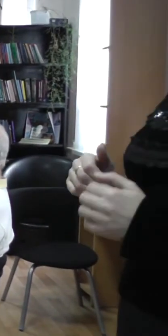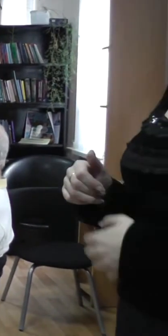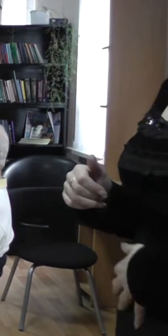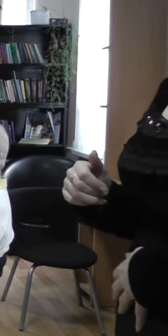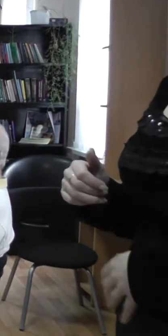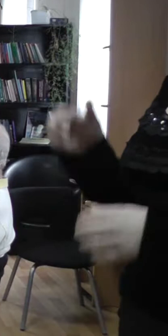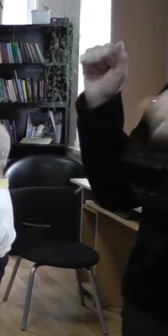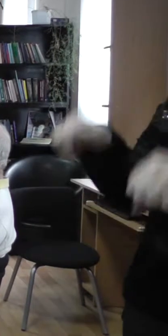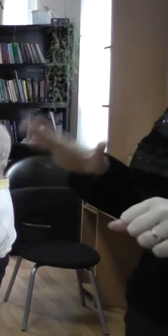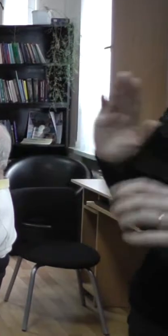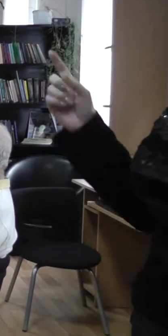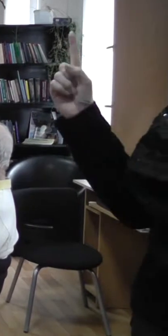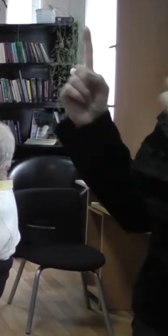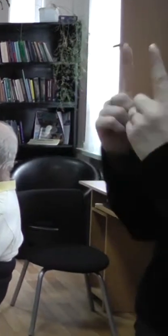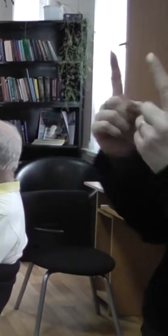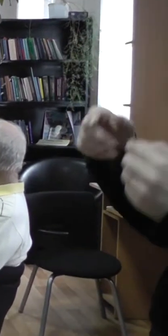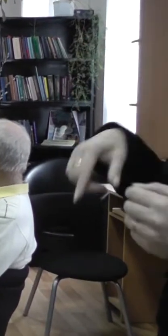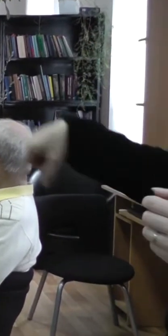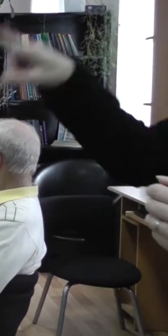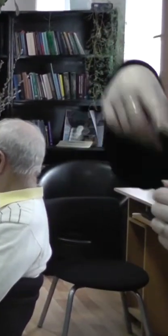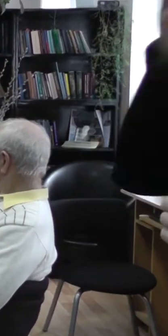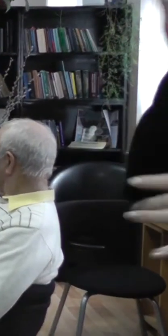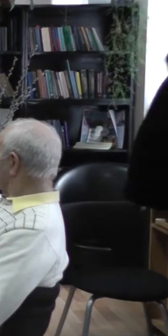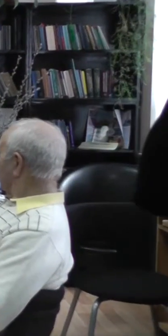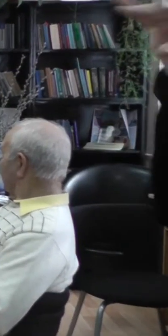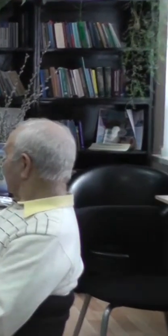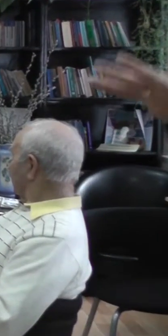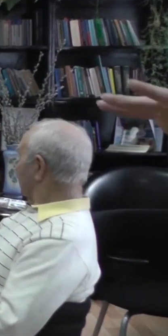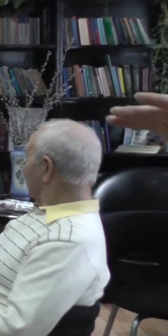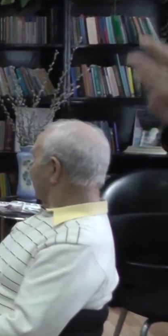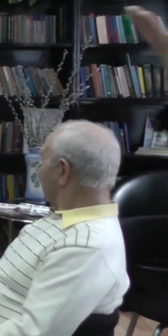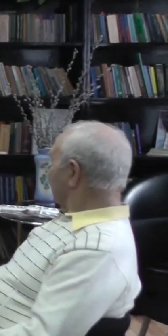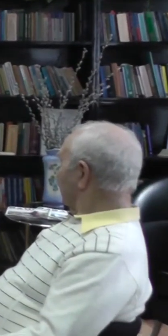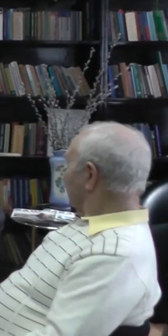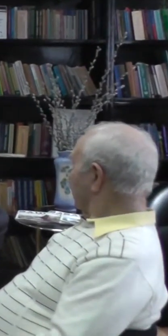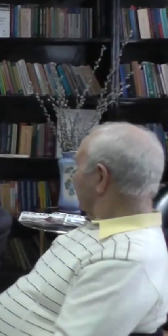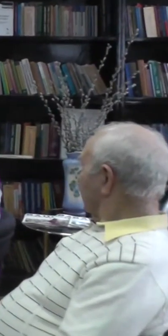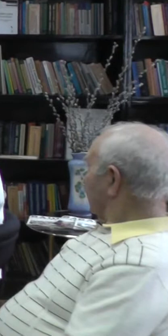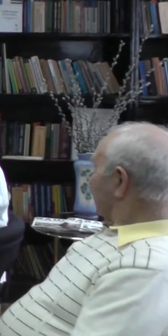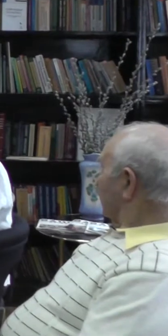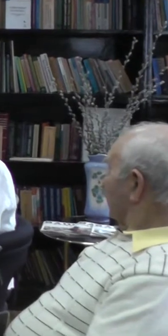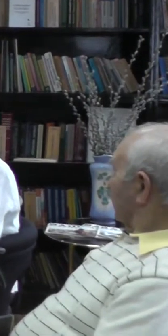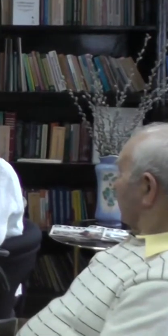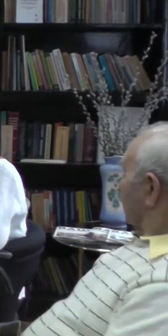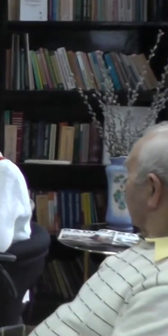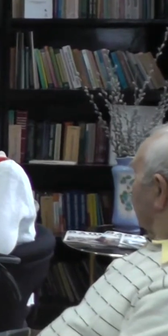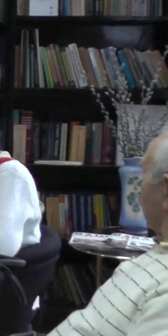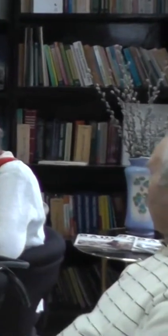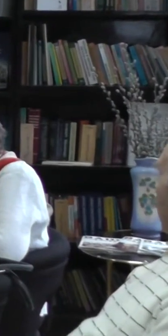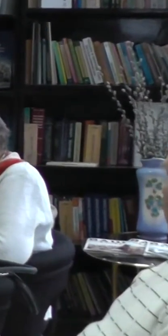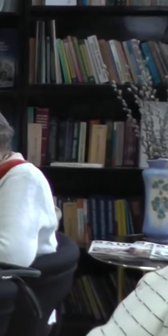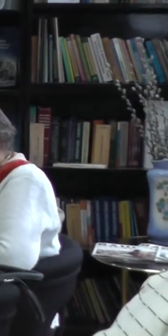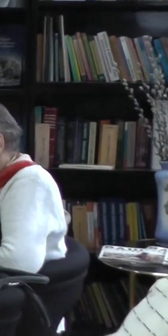чем-то встречался, мы будем рассказывать об этом и делиться нашими знаниями. Но сегодня у нас, все мы знаем,